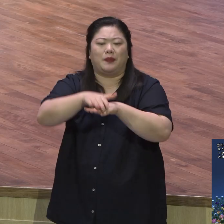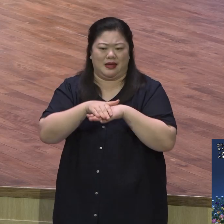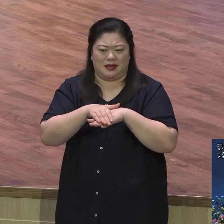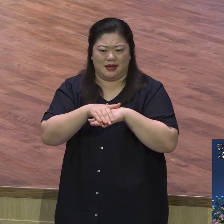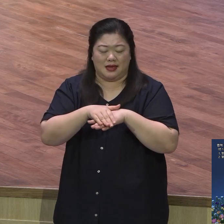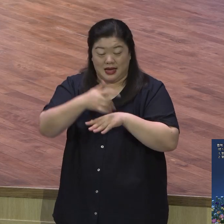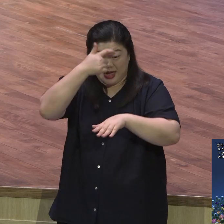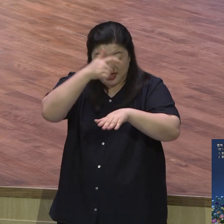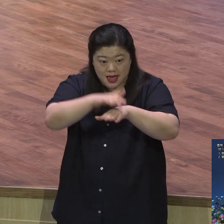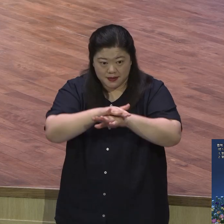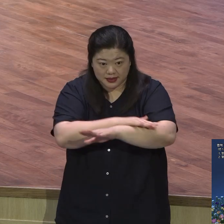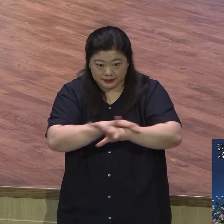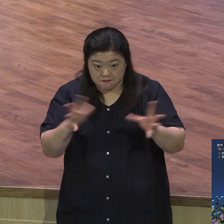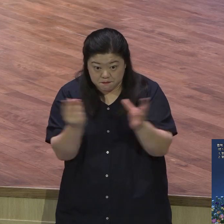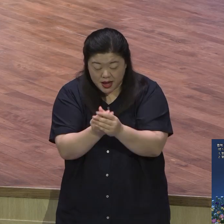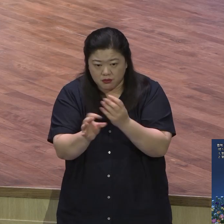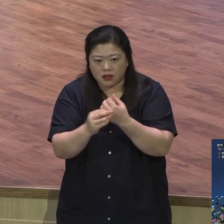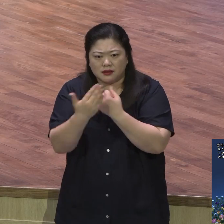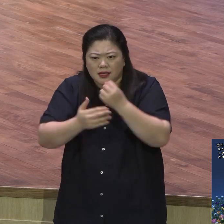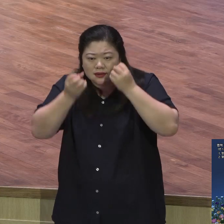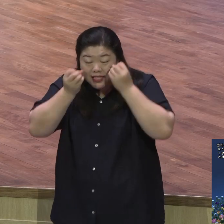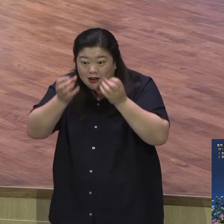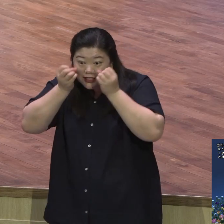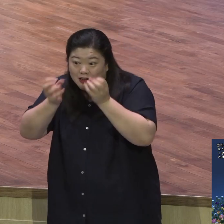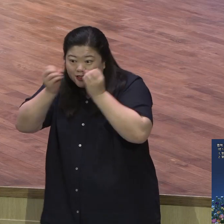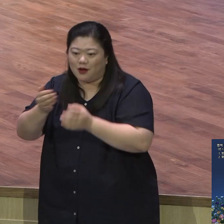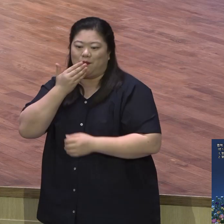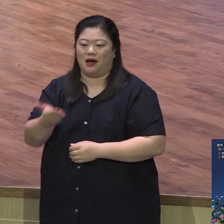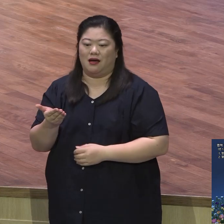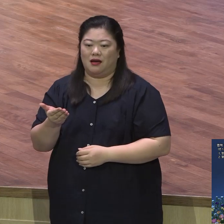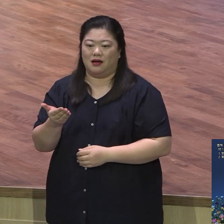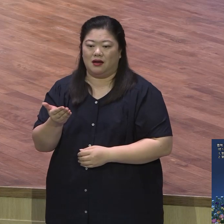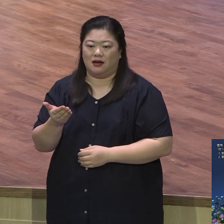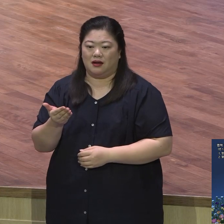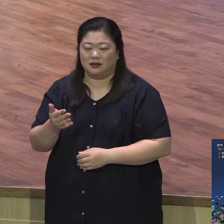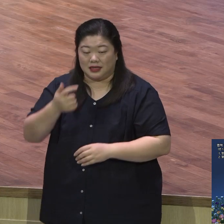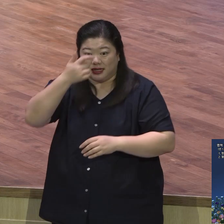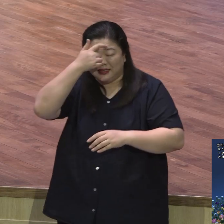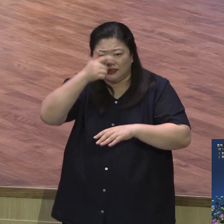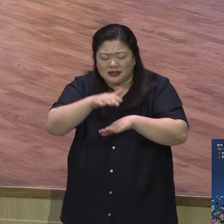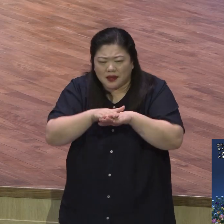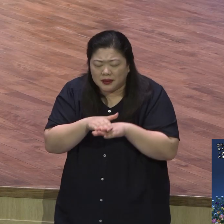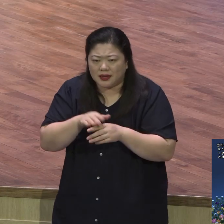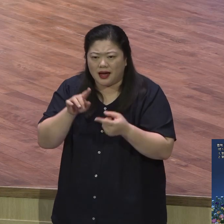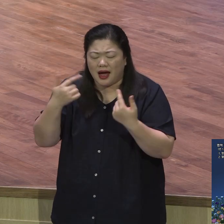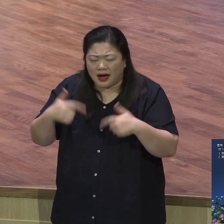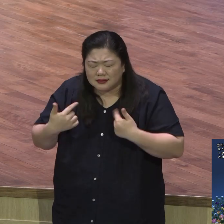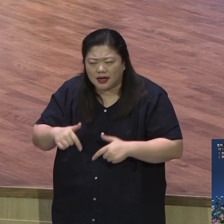새털을 갖추는 예배예요 여러분이 지금 들은 이 예배 자리를 항상 사모하고